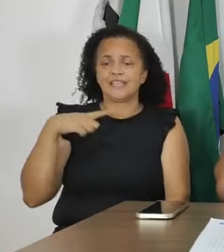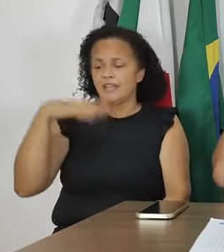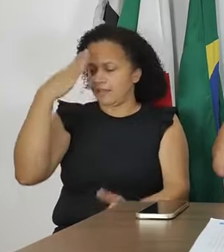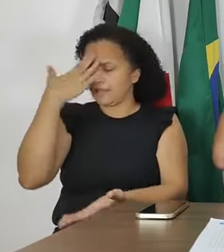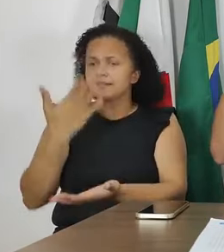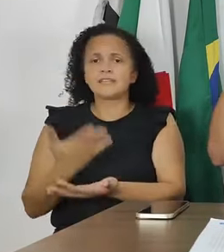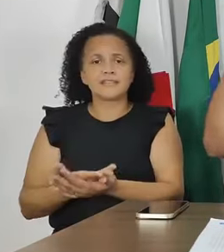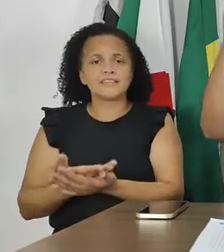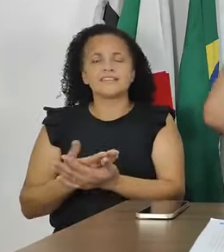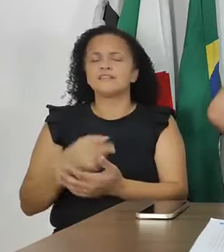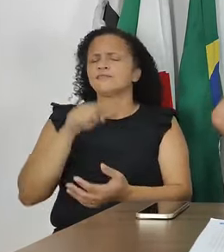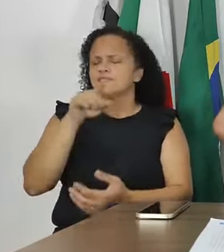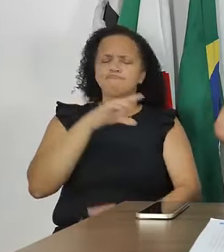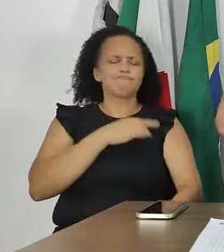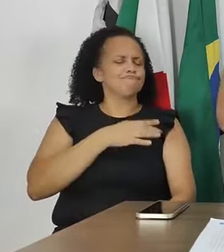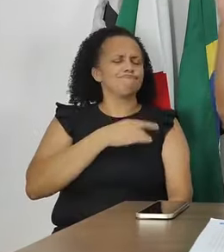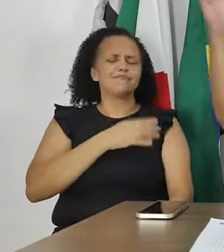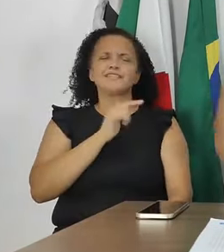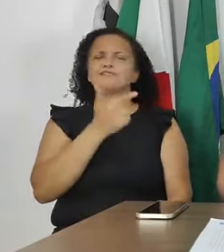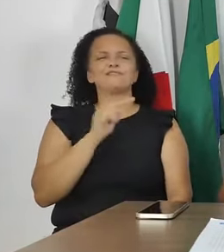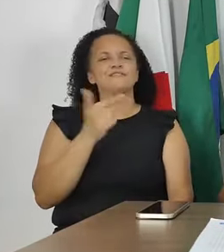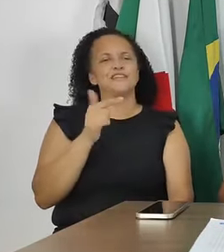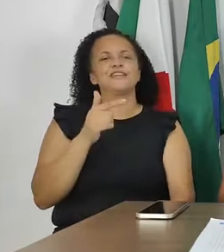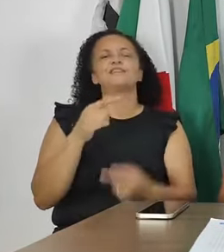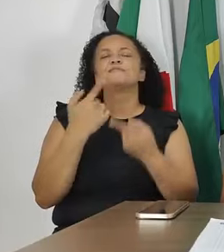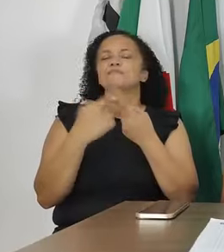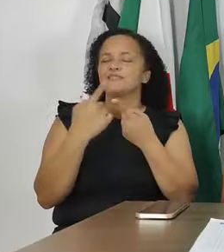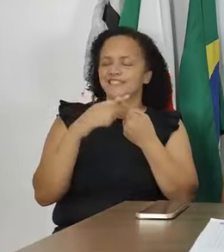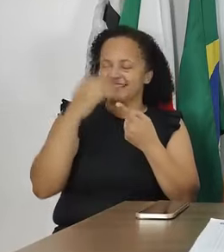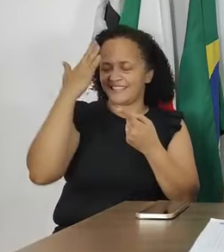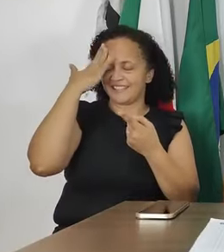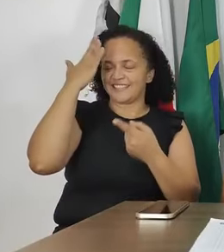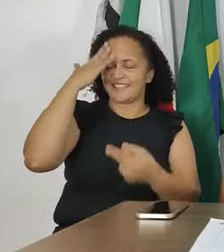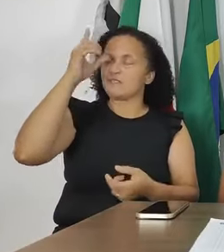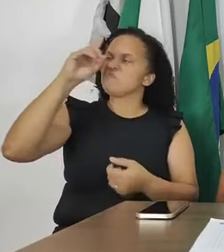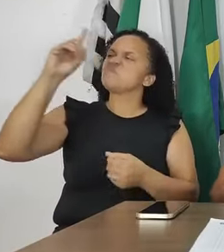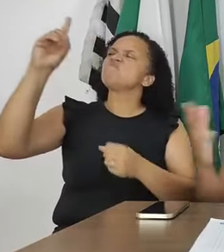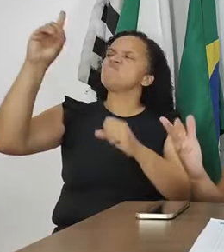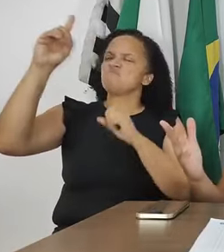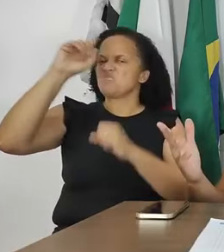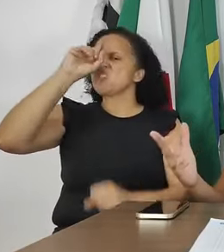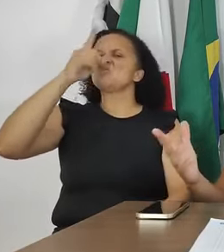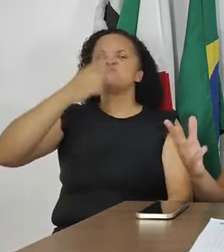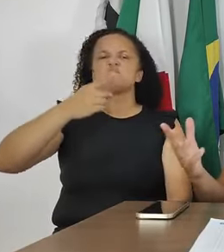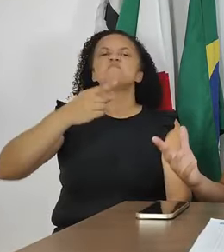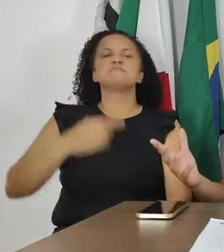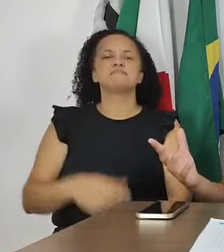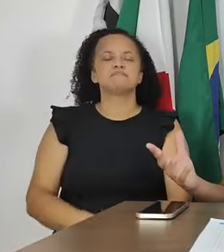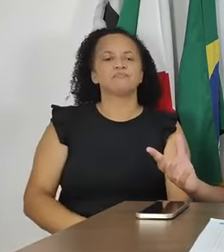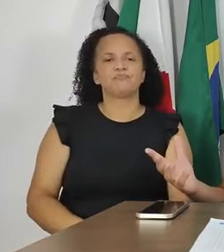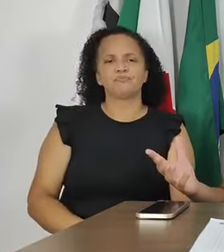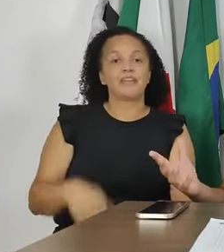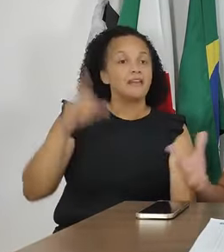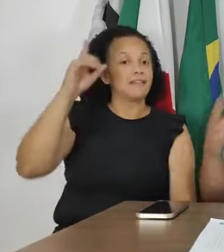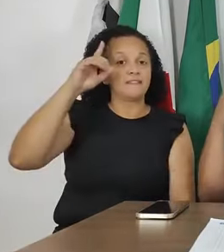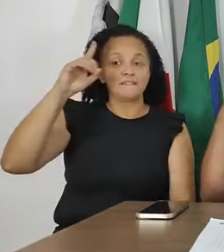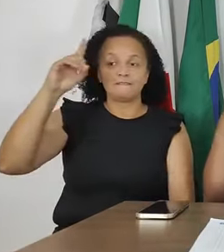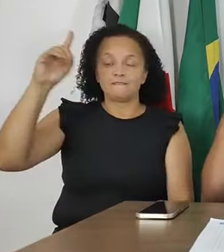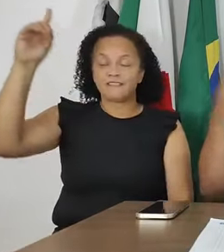eu vou estar firmado, sabendo que Ele está no controle. Amém? O Senhor é o Deus dos